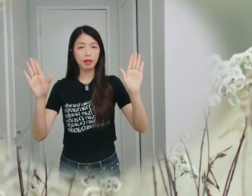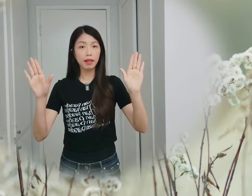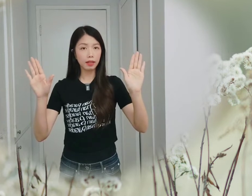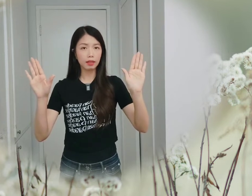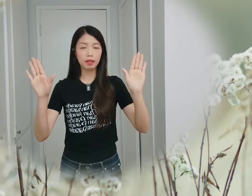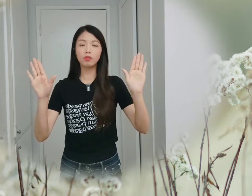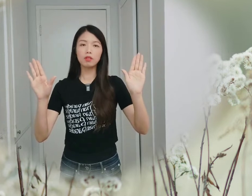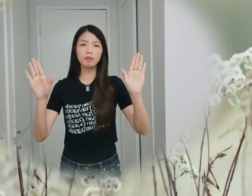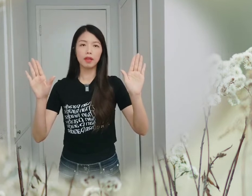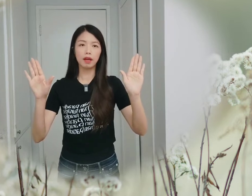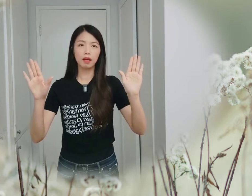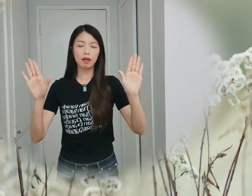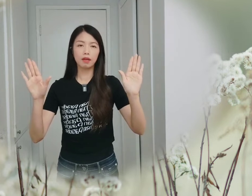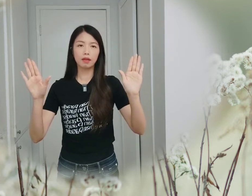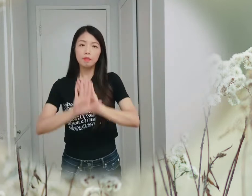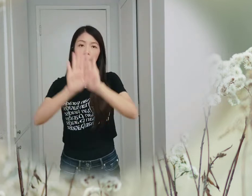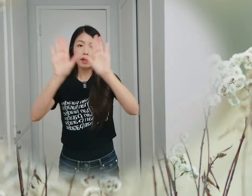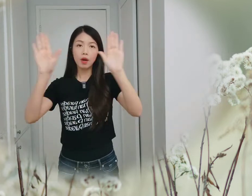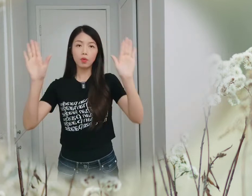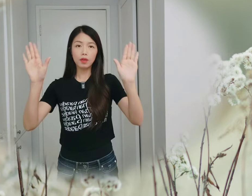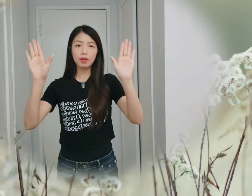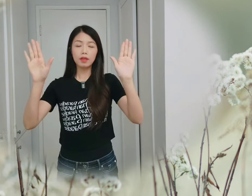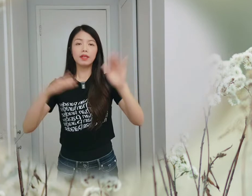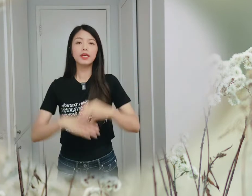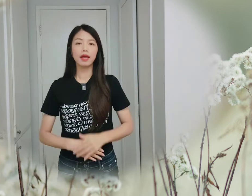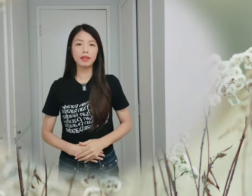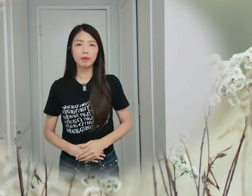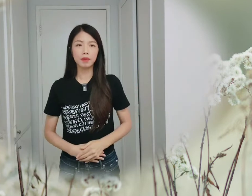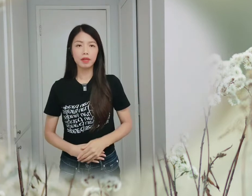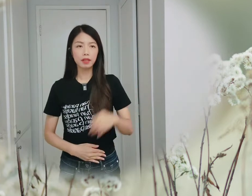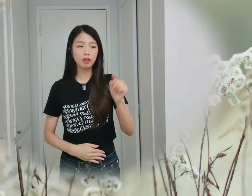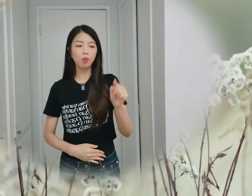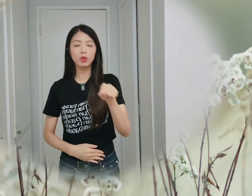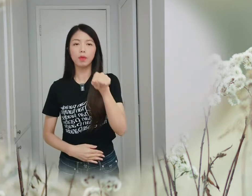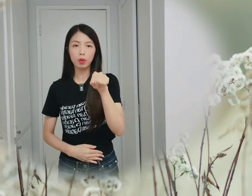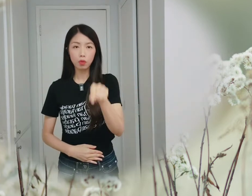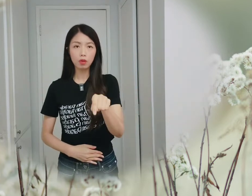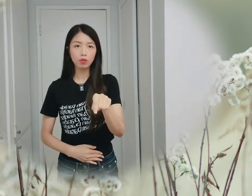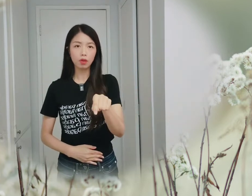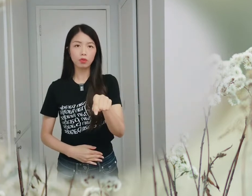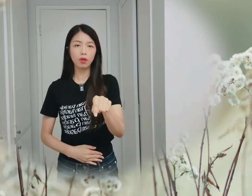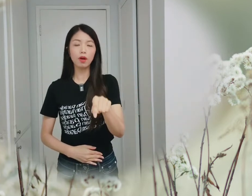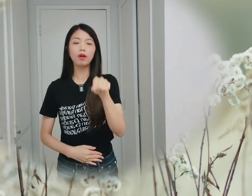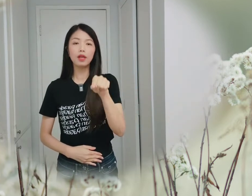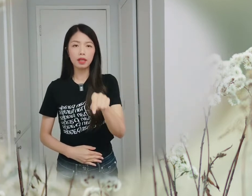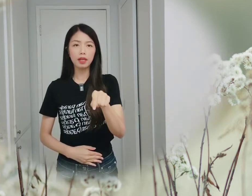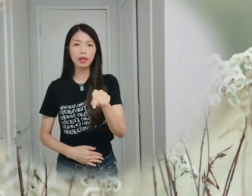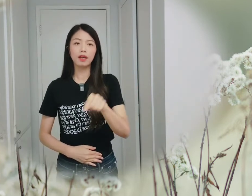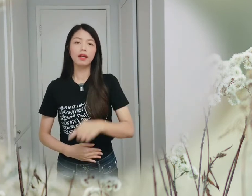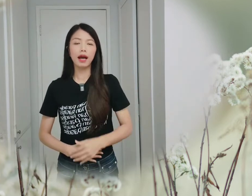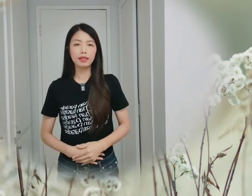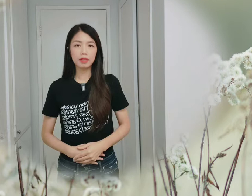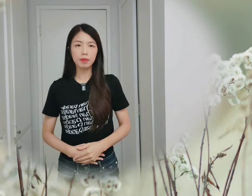밝다, 낮 이런 뜻입니다. 밝아오는 이 아침을, 이는 검지로 앞에 콕 찍어주셔도 되고요.